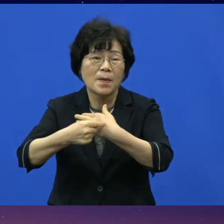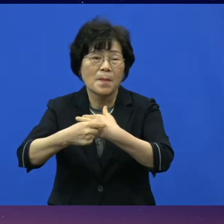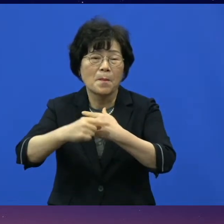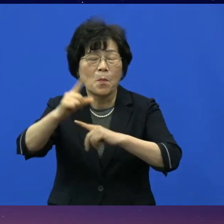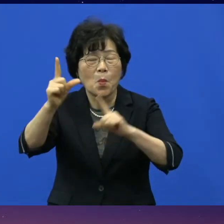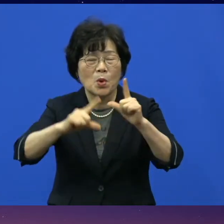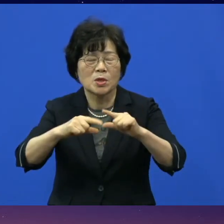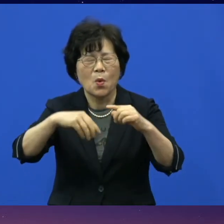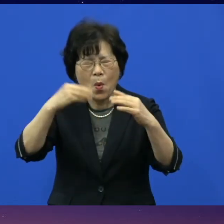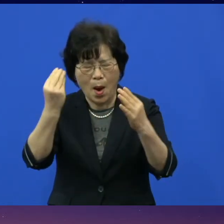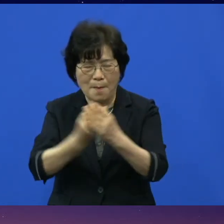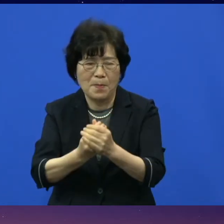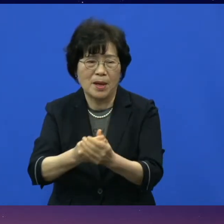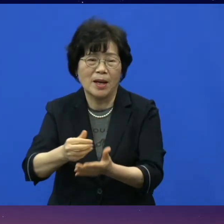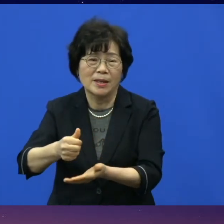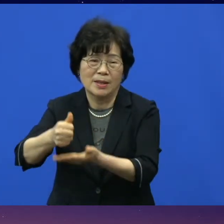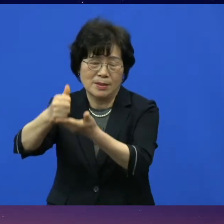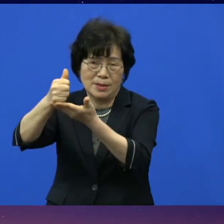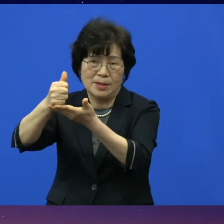완벽하죠. 금그릇이에요.